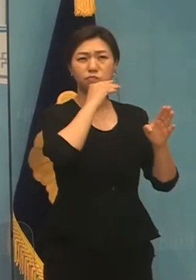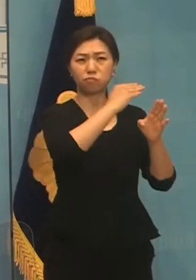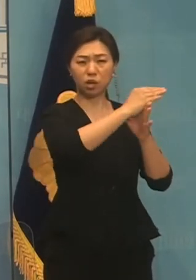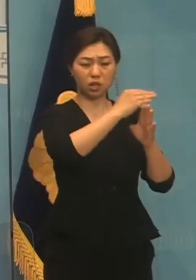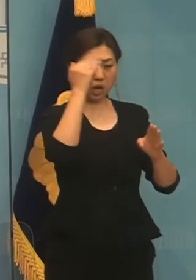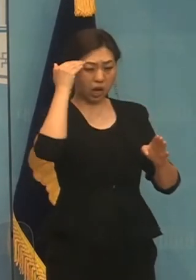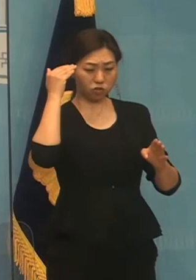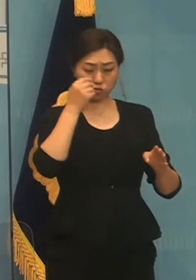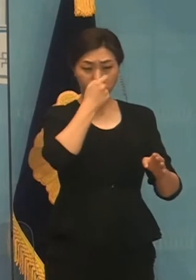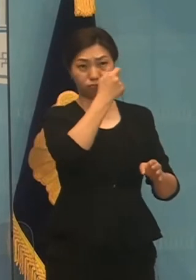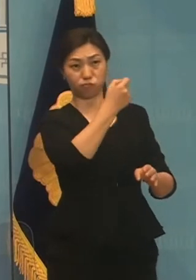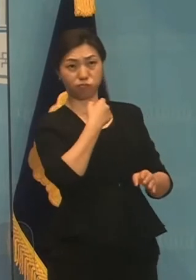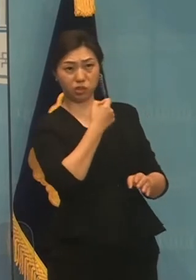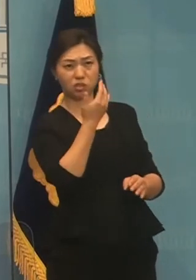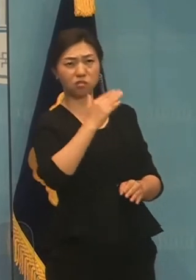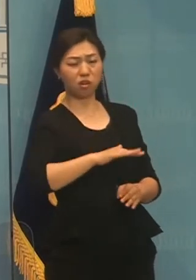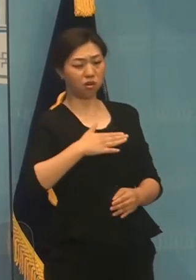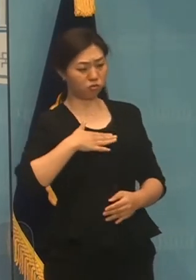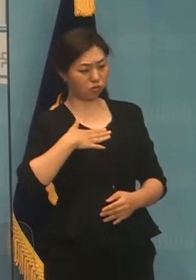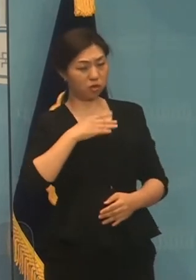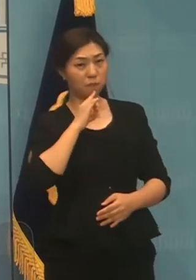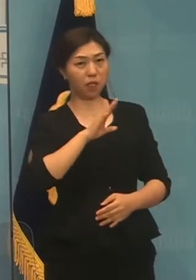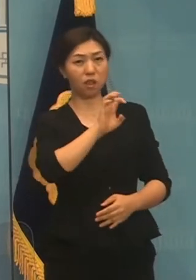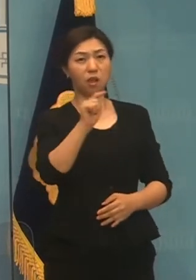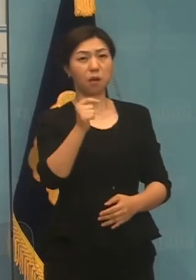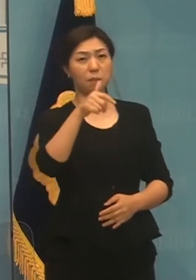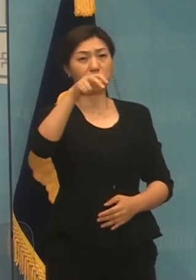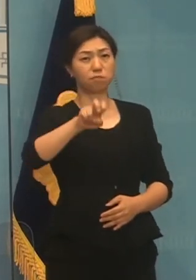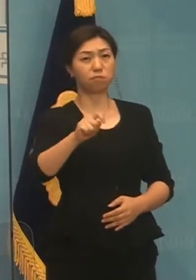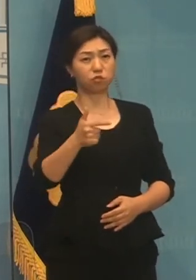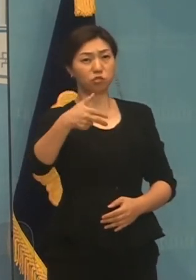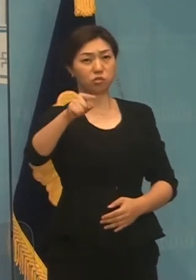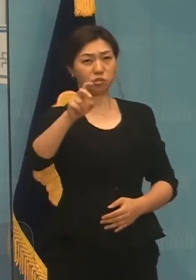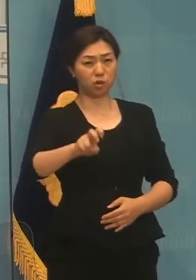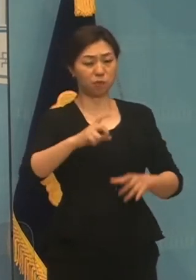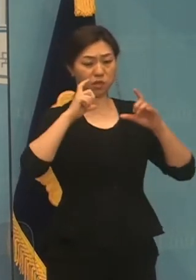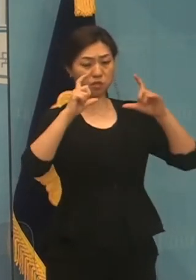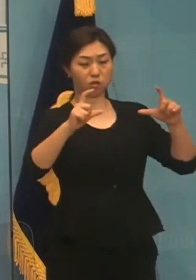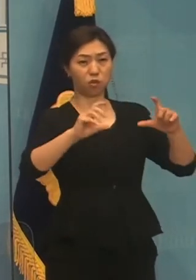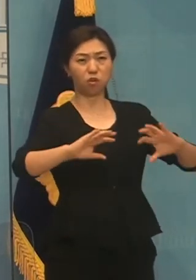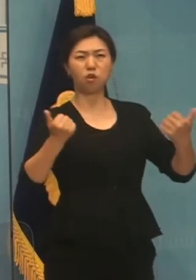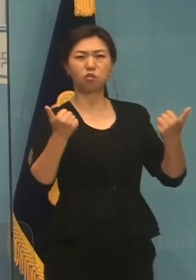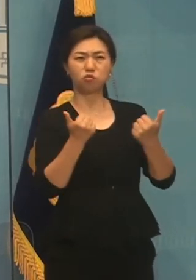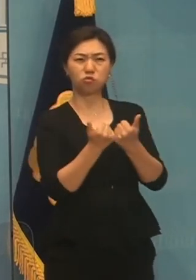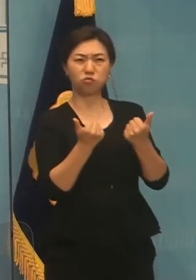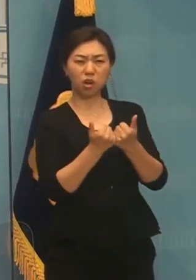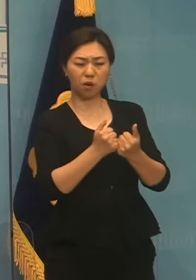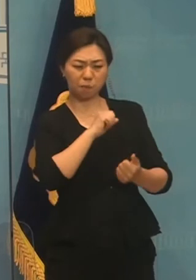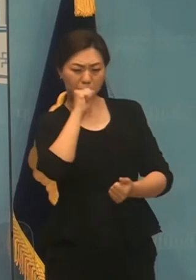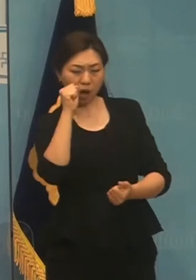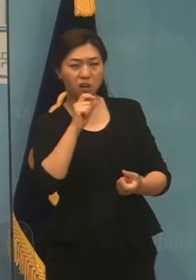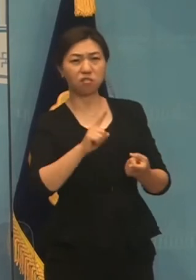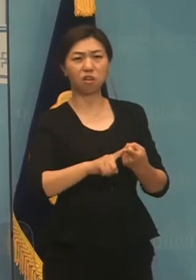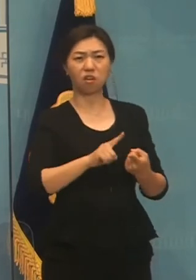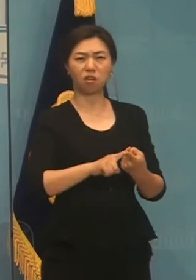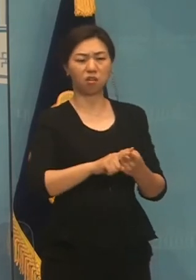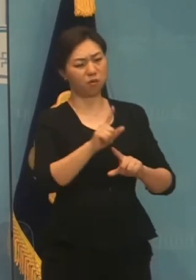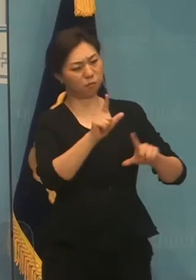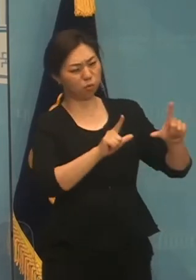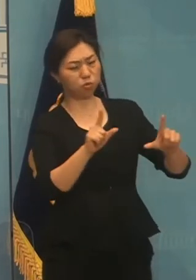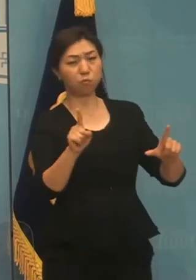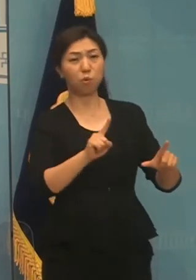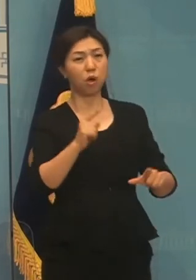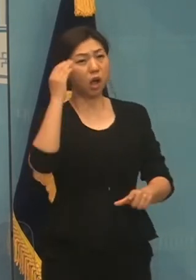있는데 우리만 판문점 선언의 국회 비준을 하자는 것이다. 이 얼마나 우리 국민을 비참하게 만드는